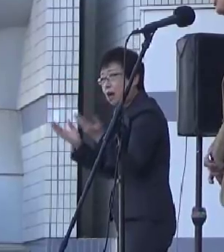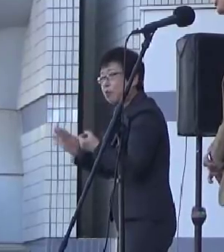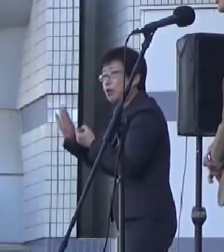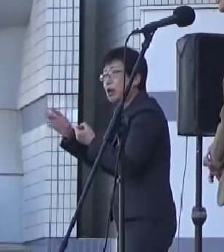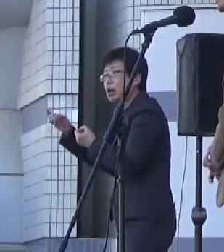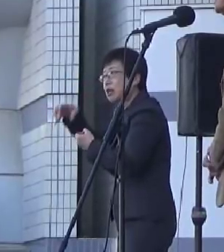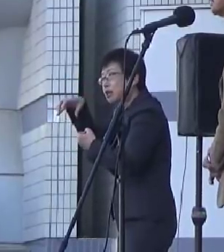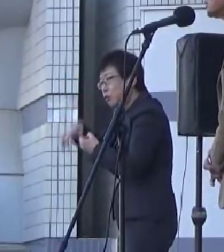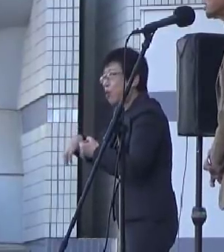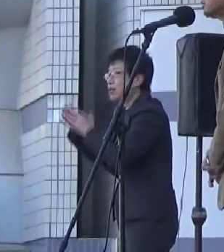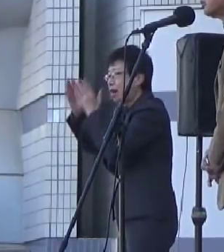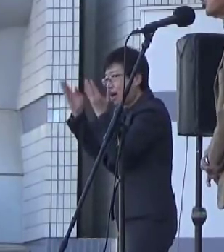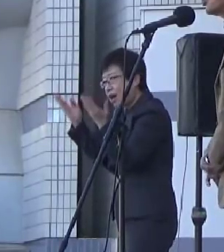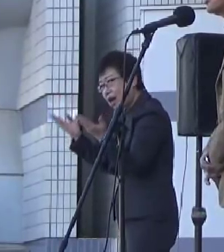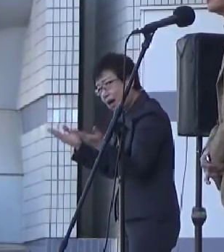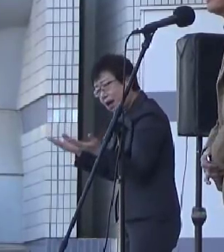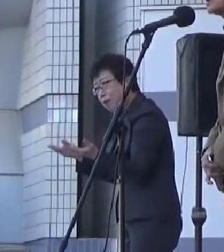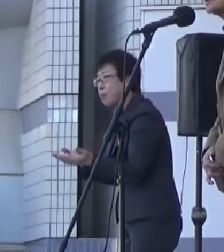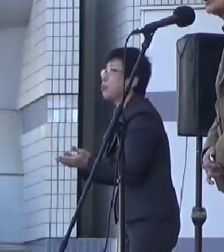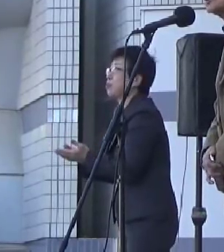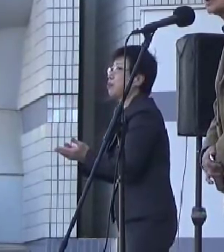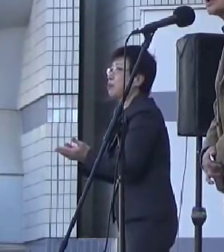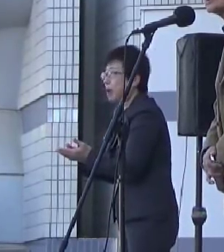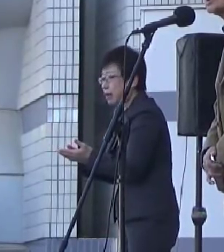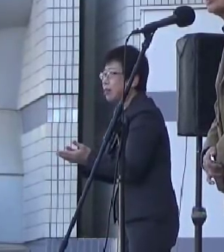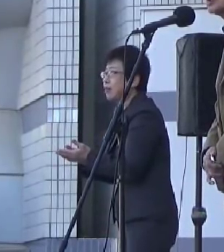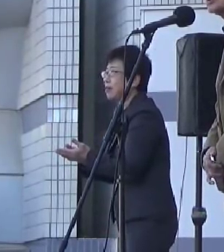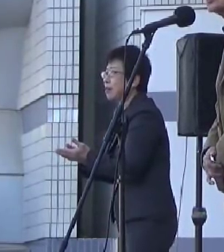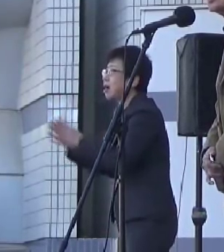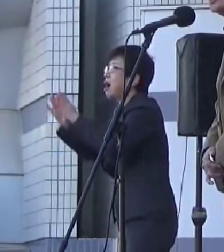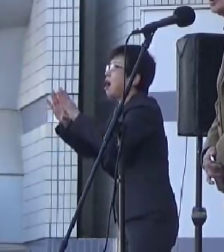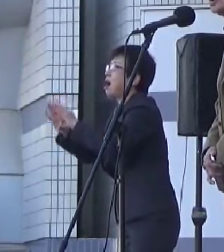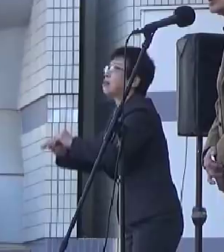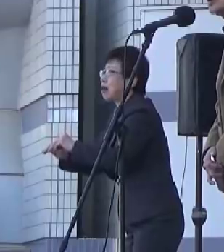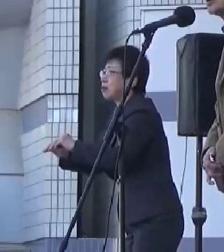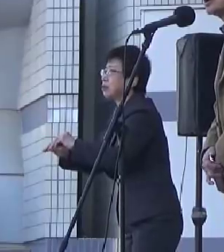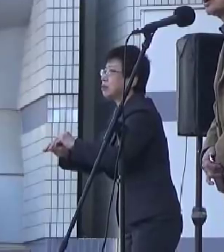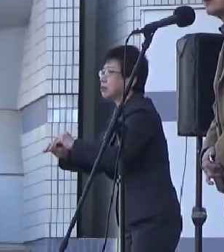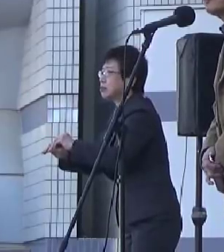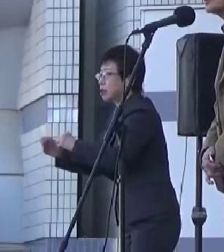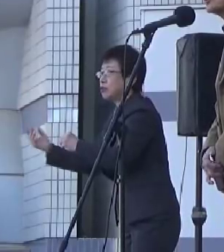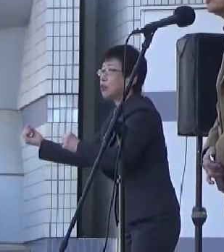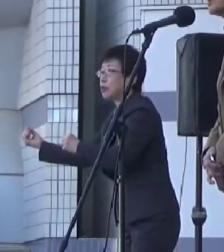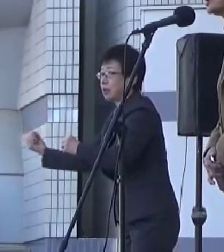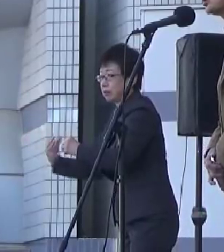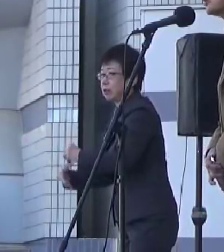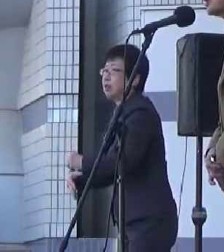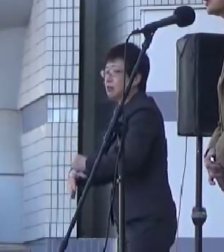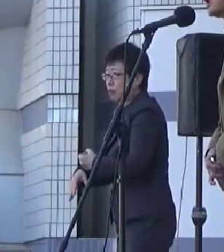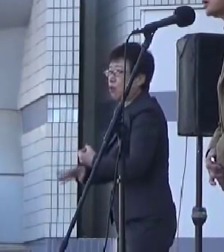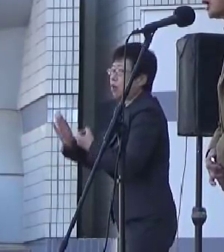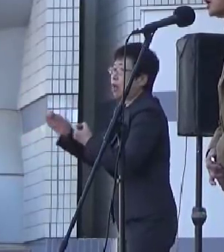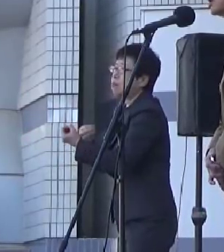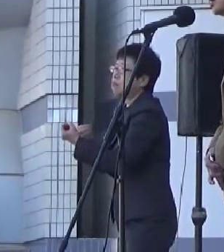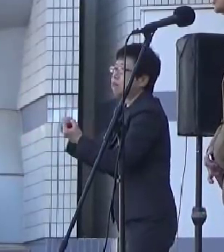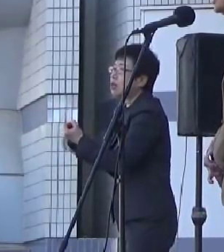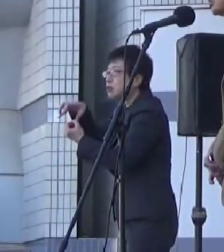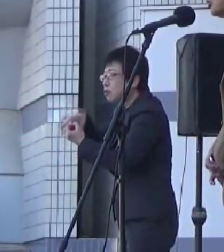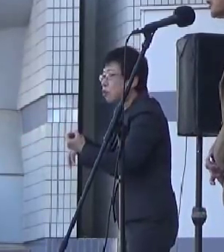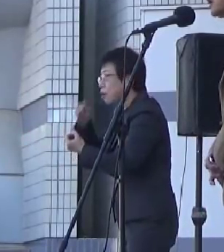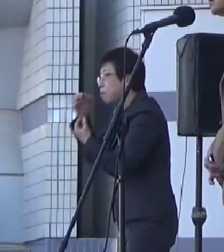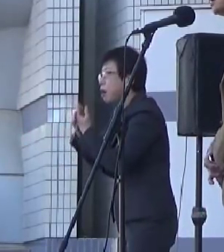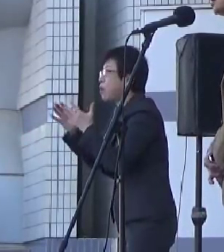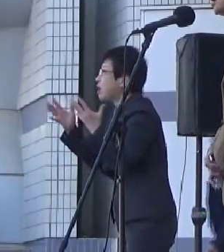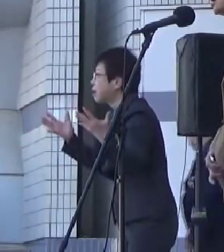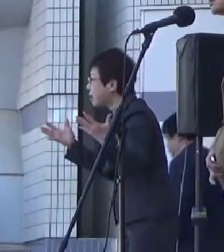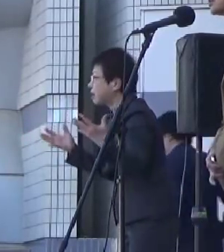理的にも倫理的にも全く破綻してしまってる。原発のメリット何か、何